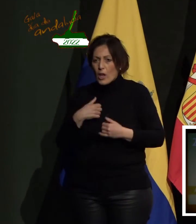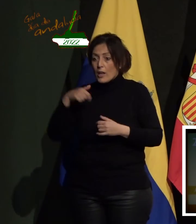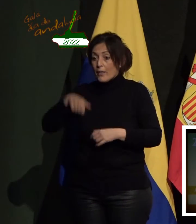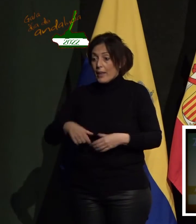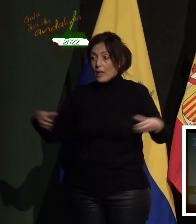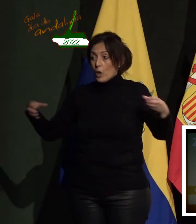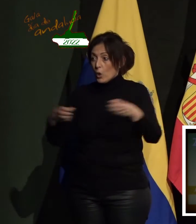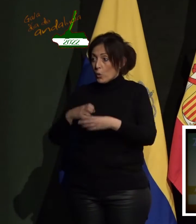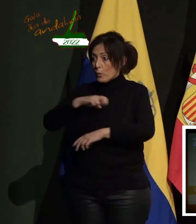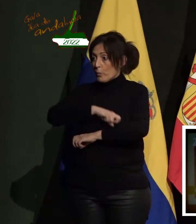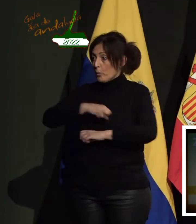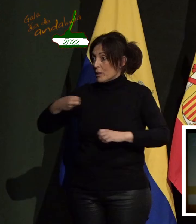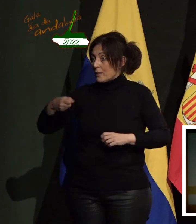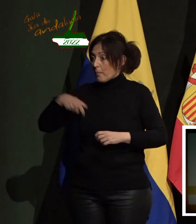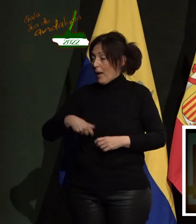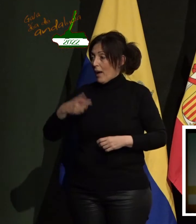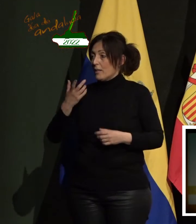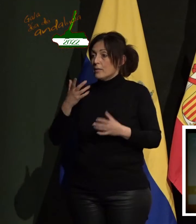Corporación Municipal Palmeña